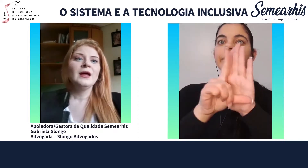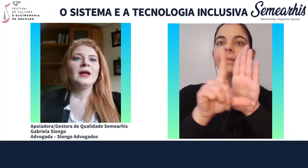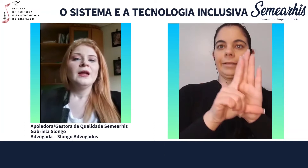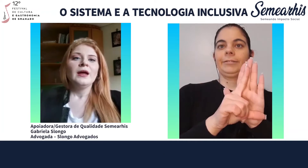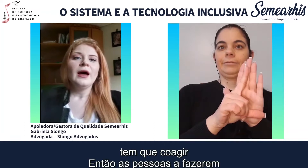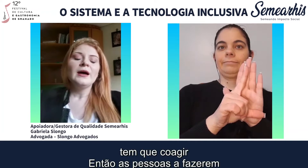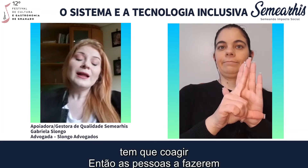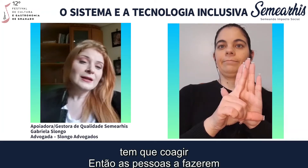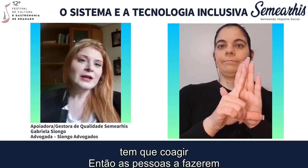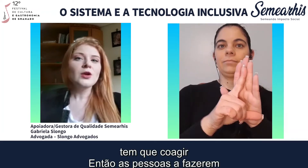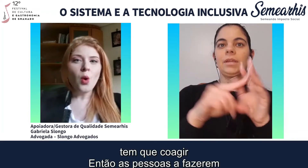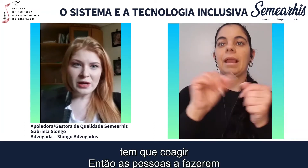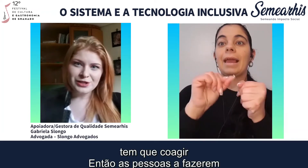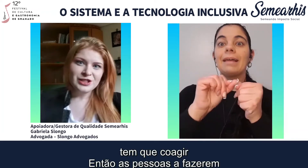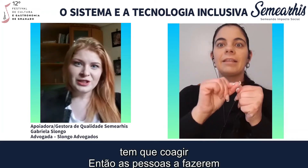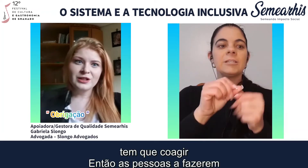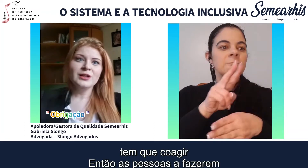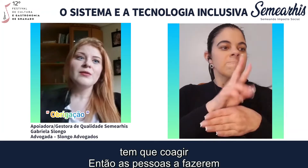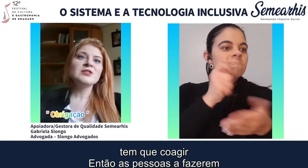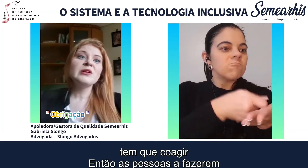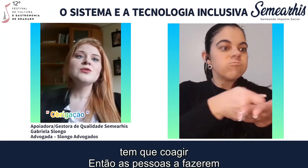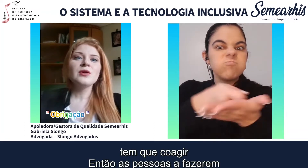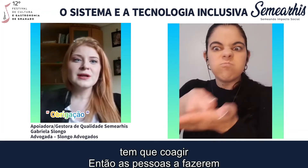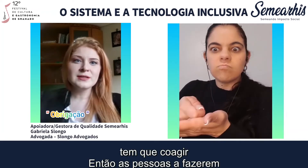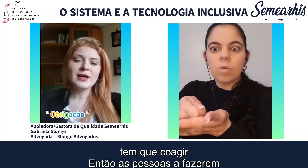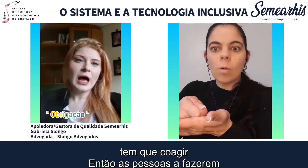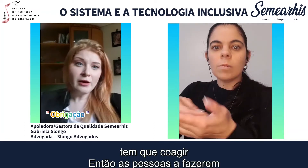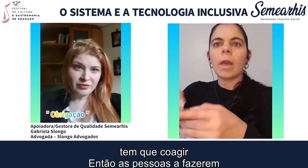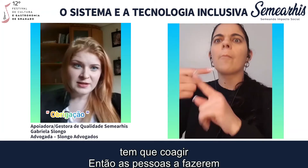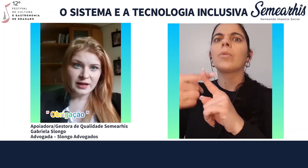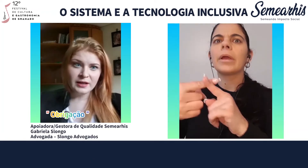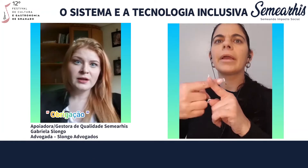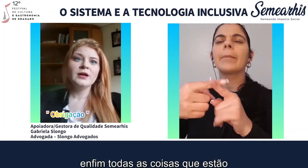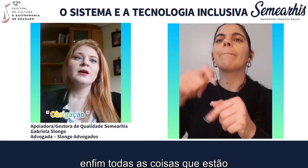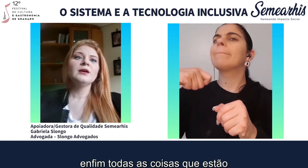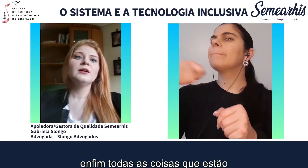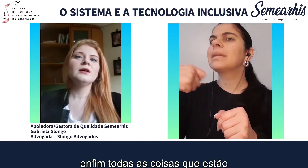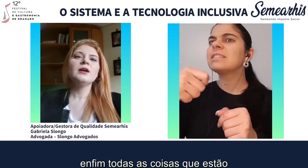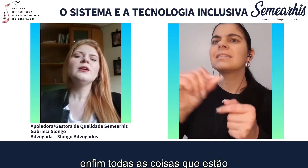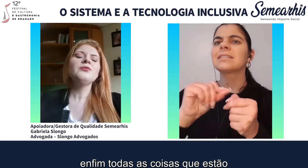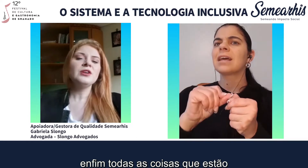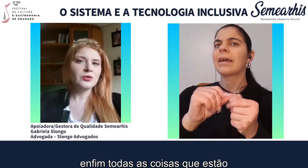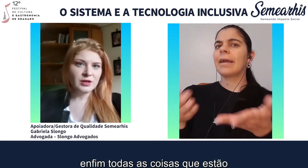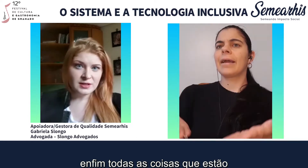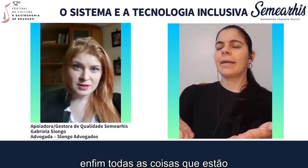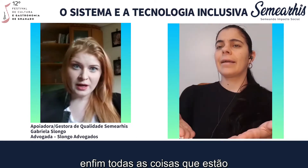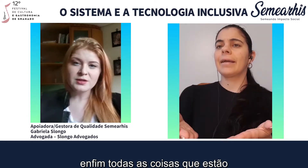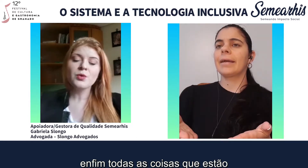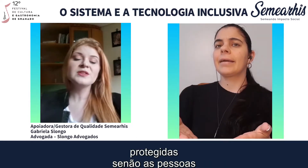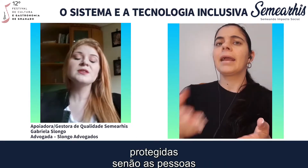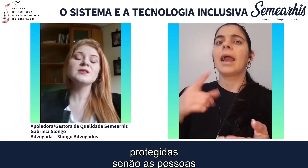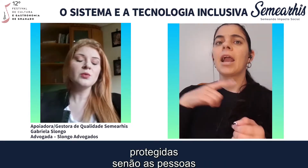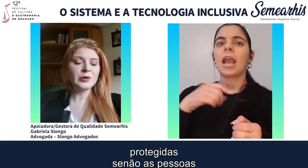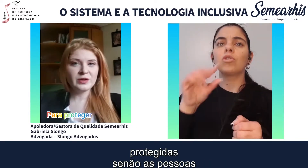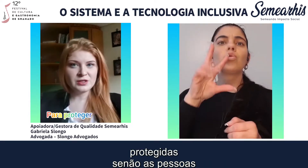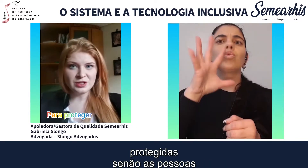lei ela tem que coagir, então, as pessoas a fazerem, enfim, todas as